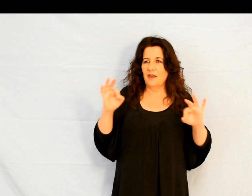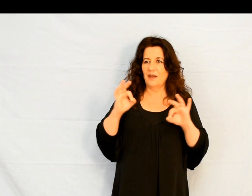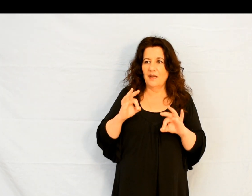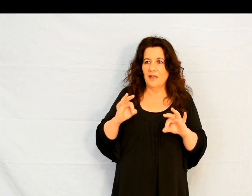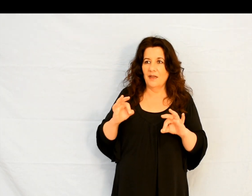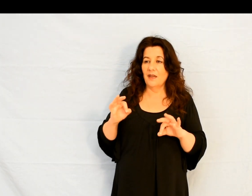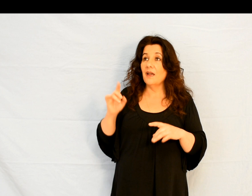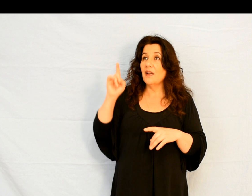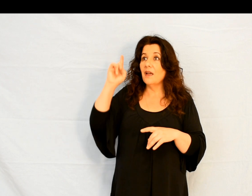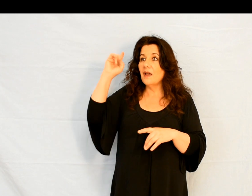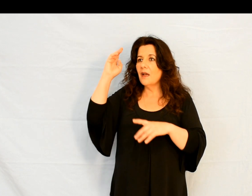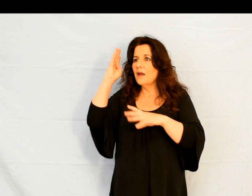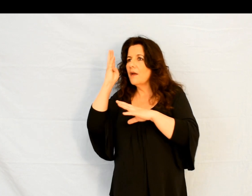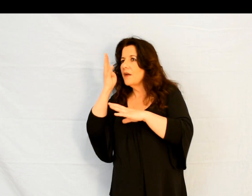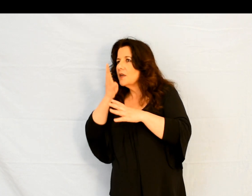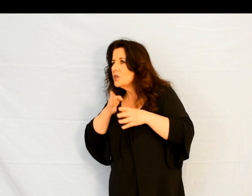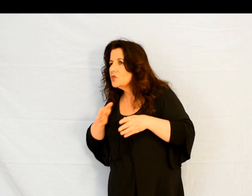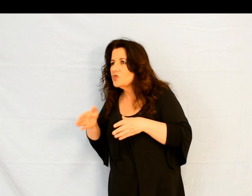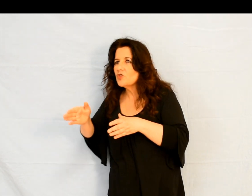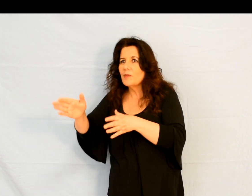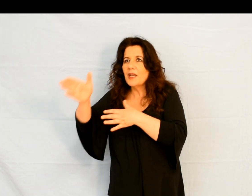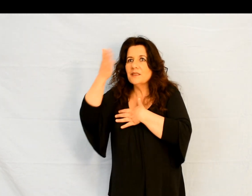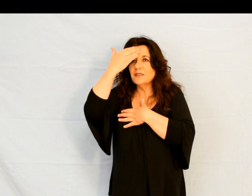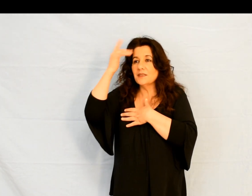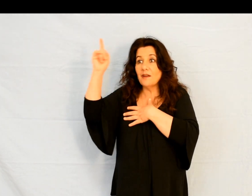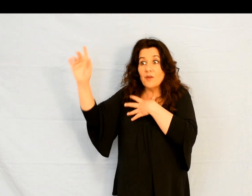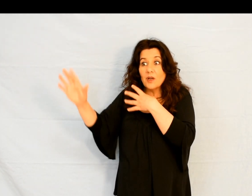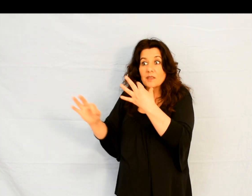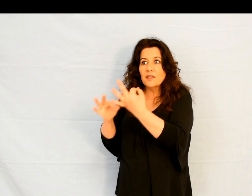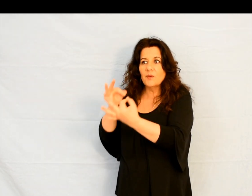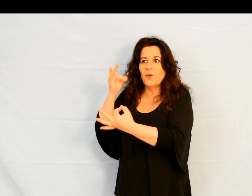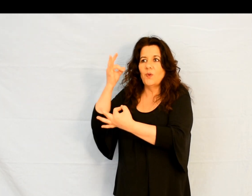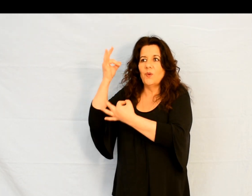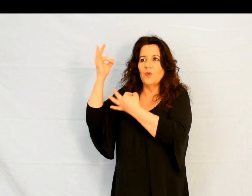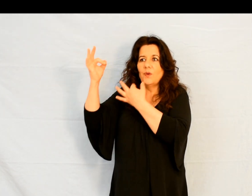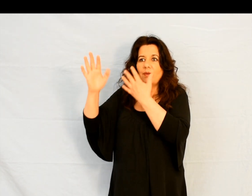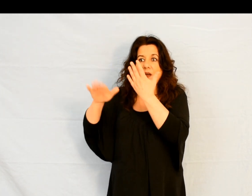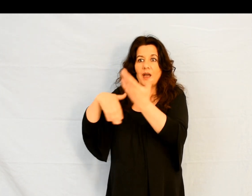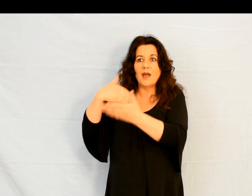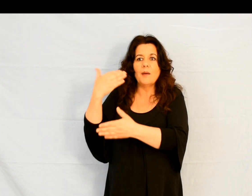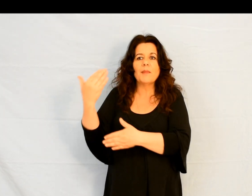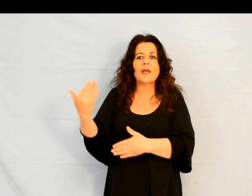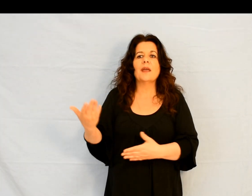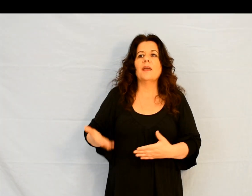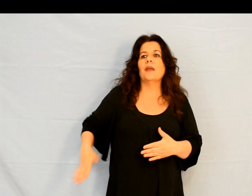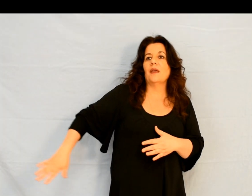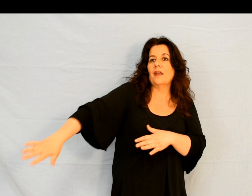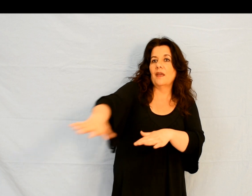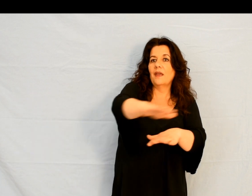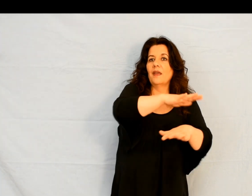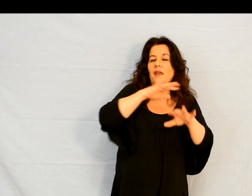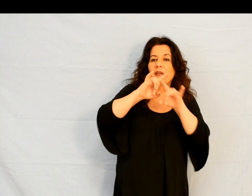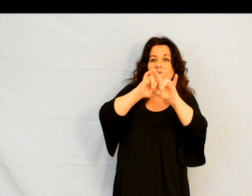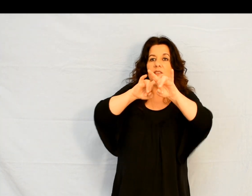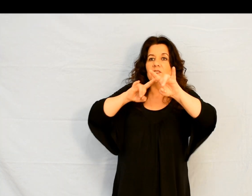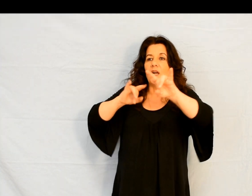chemins du savoir et il les a confiés à Jacob, son serviteur, à Israël,